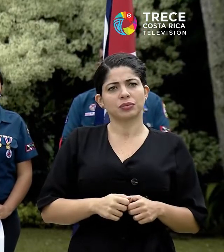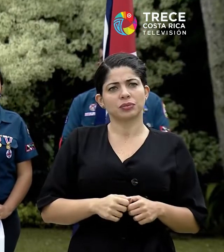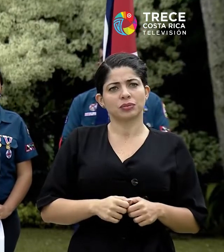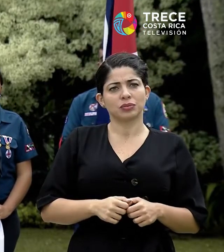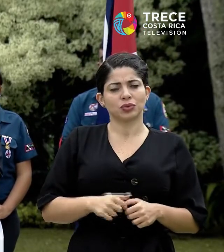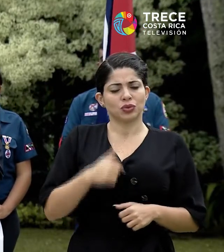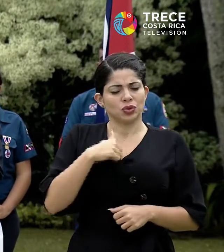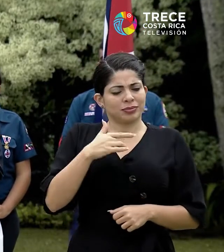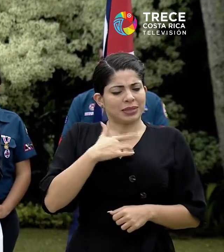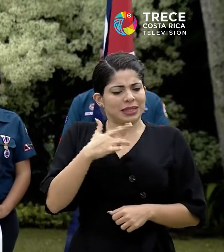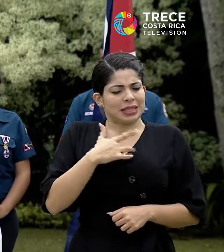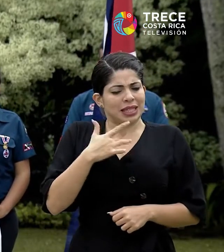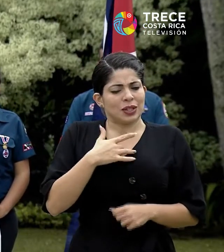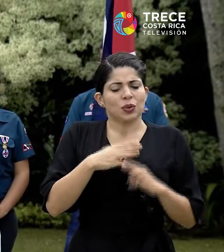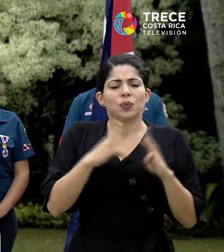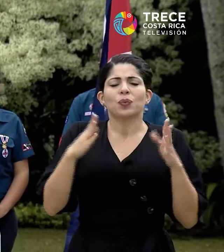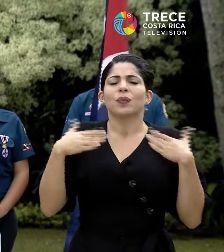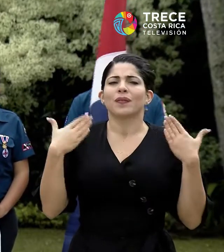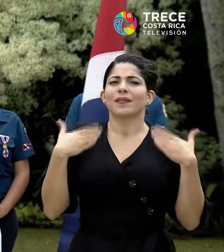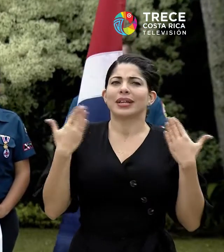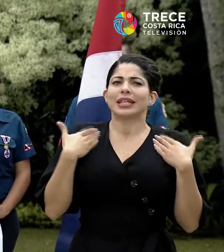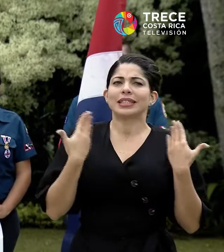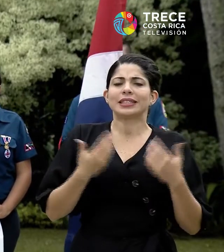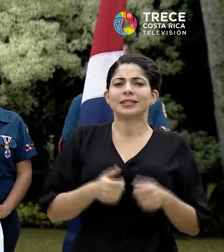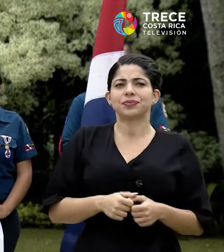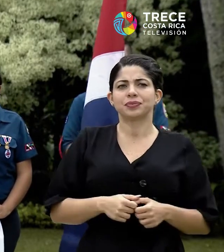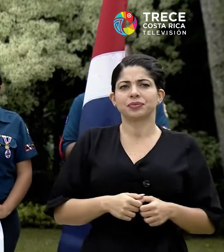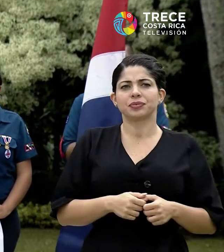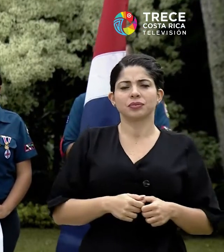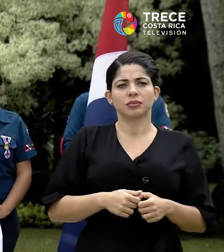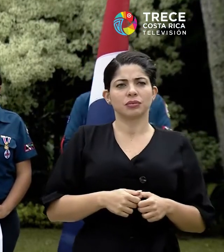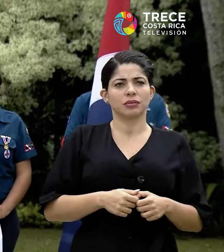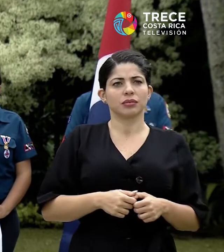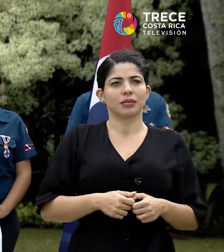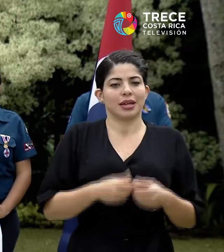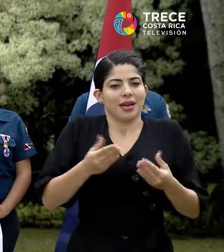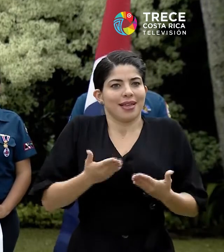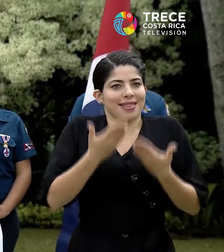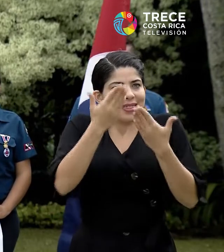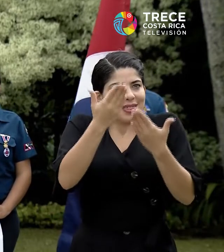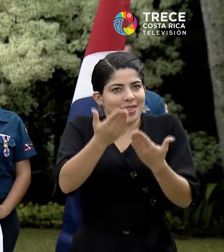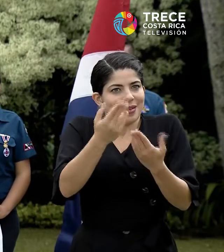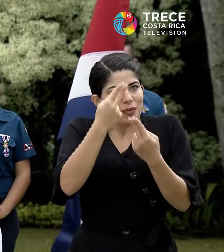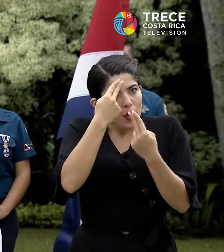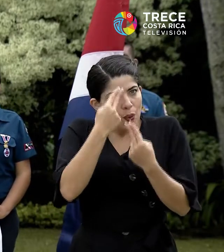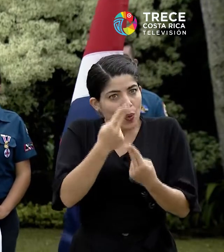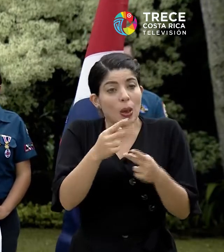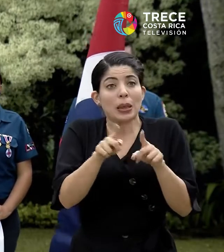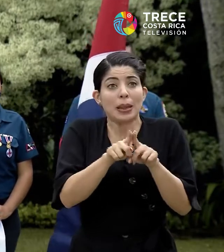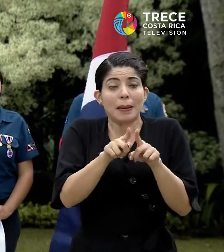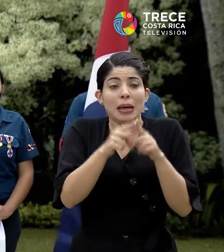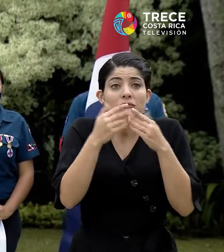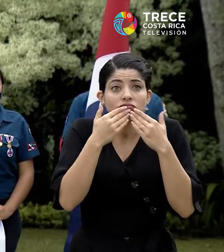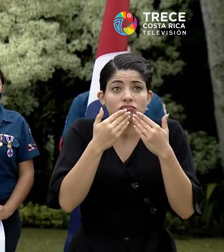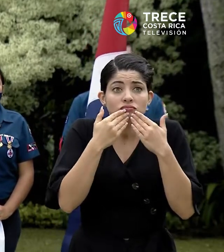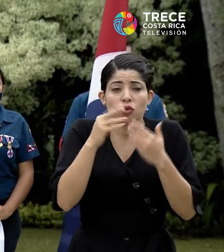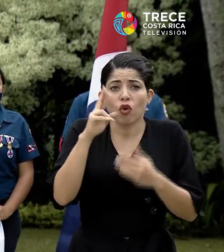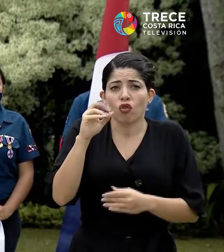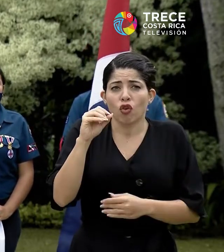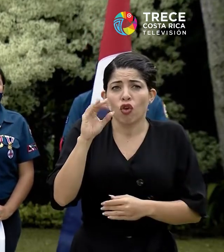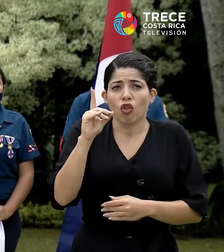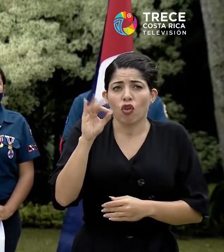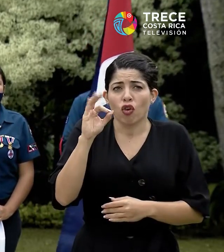Me siento muy feliz de que se le esté dando este honor. También le agradezco mucho a don Rodolfo que